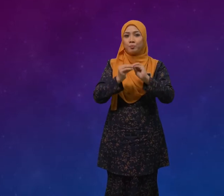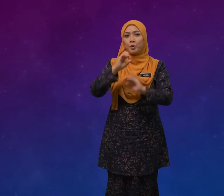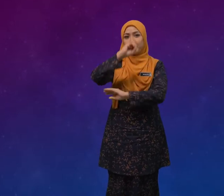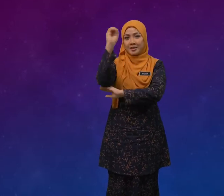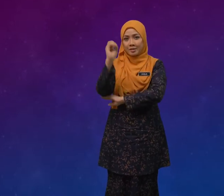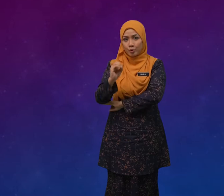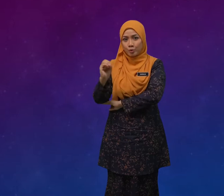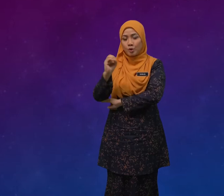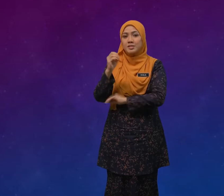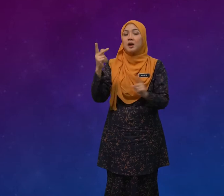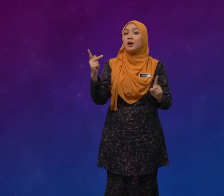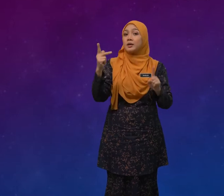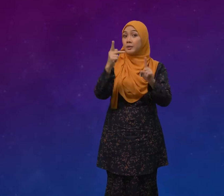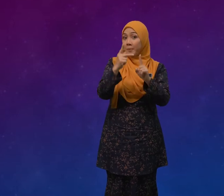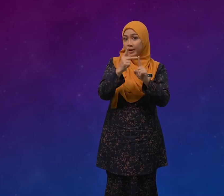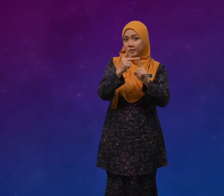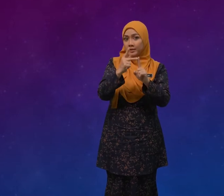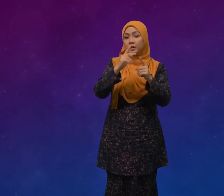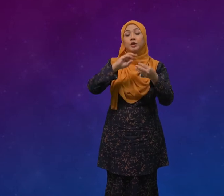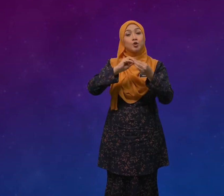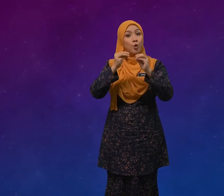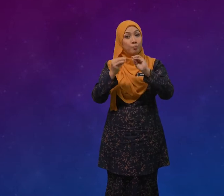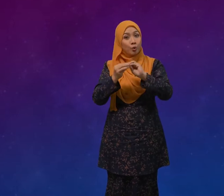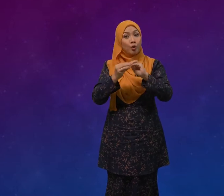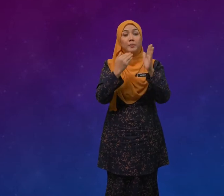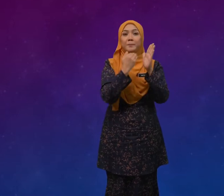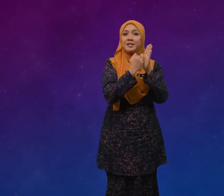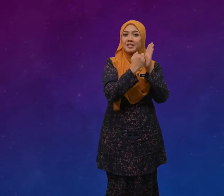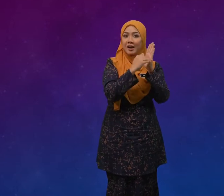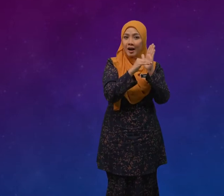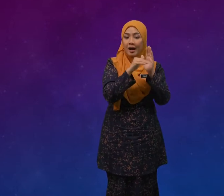nombor peratus kepada nombor pecahan